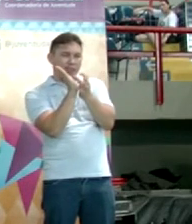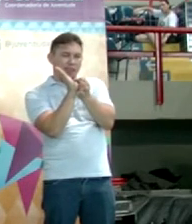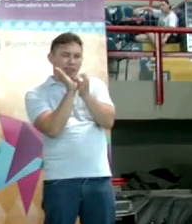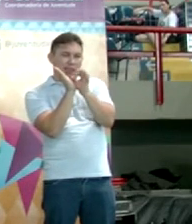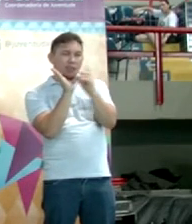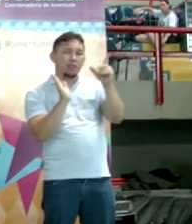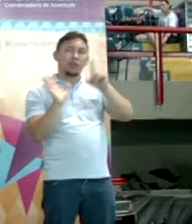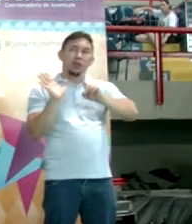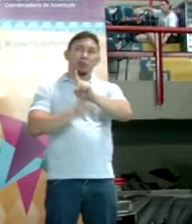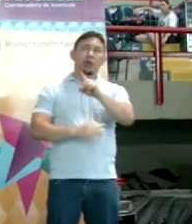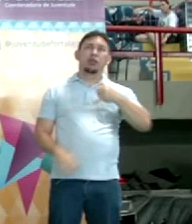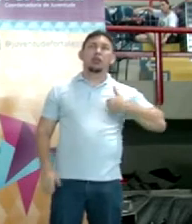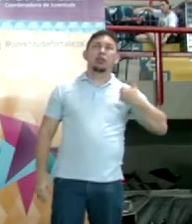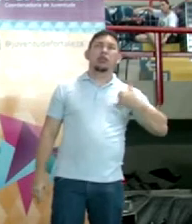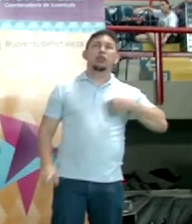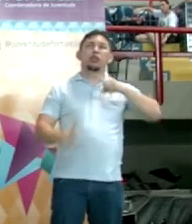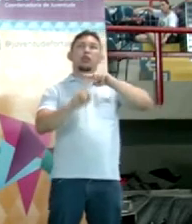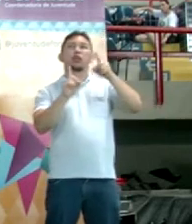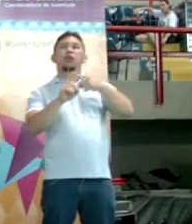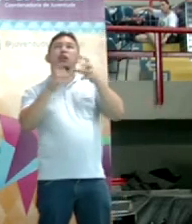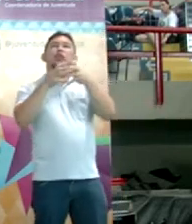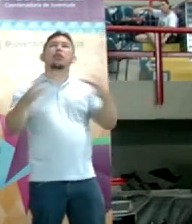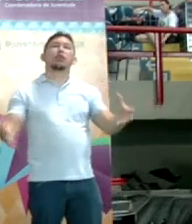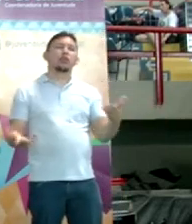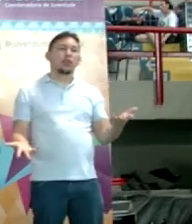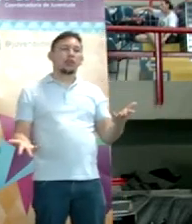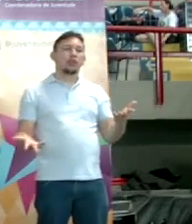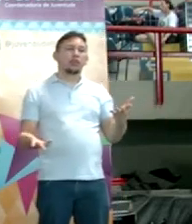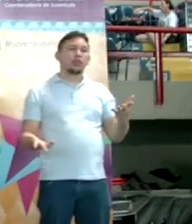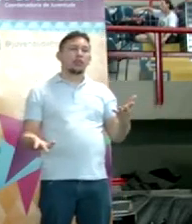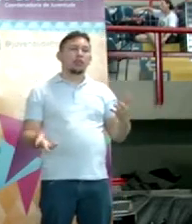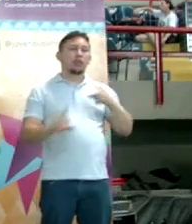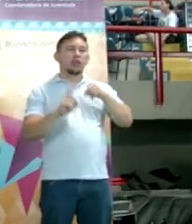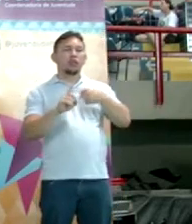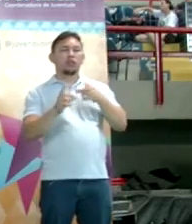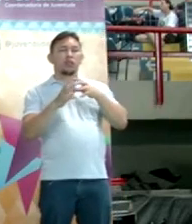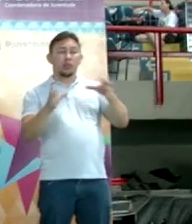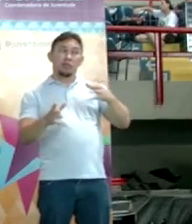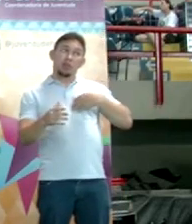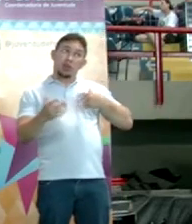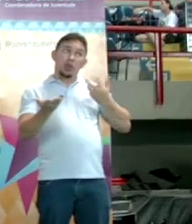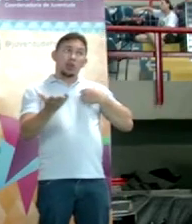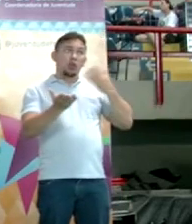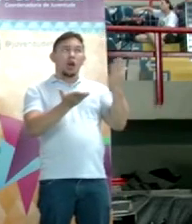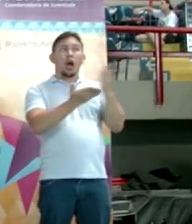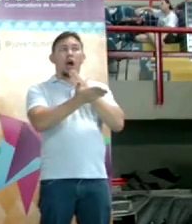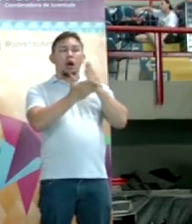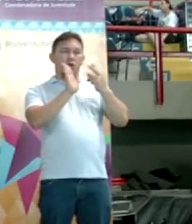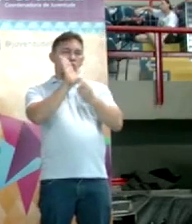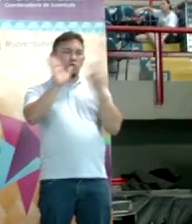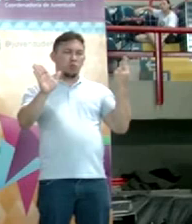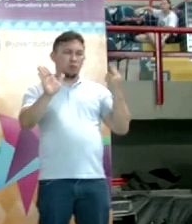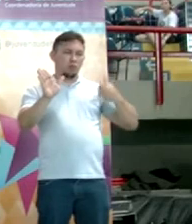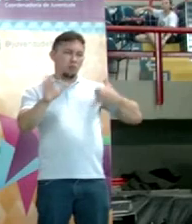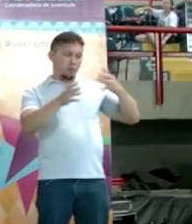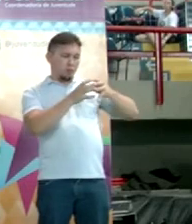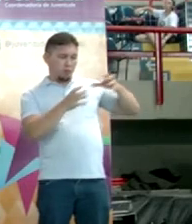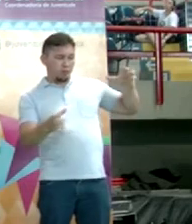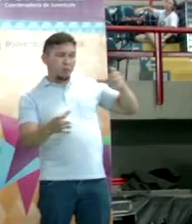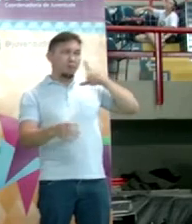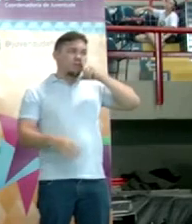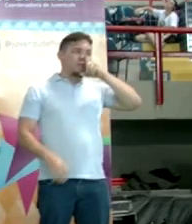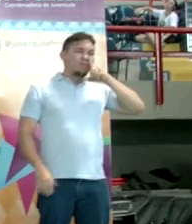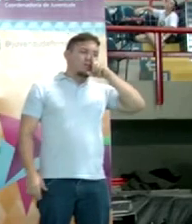Boa. A partir de que idade é considerada uma gravidez tardia? Bom, segundo a literatura, já considera uma gravidez um tanto quanto